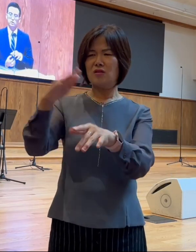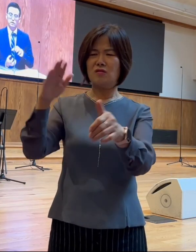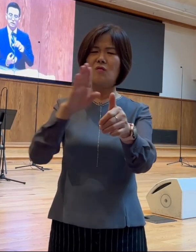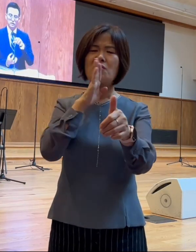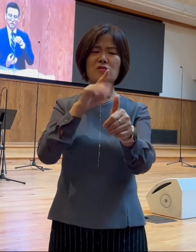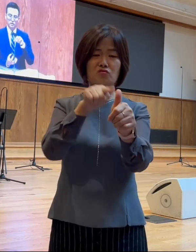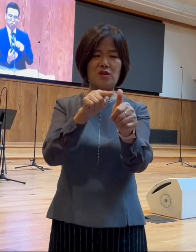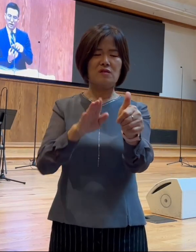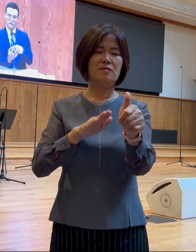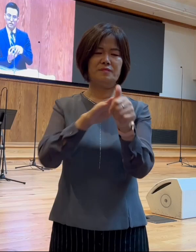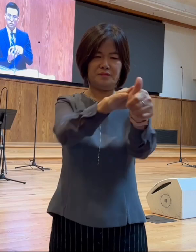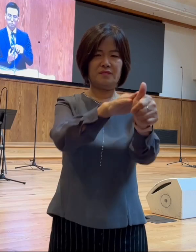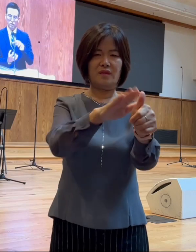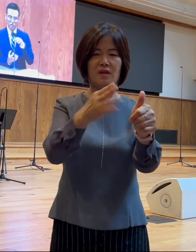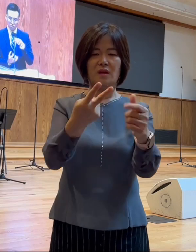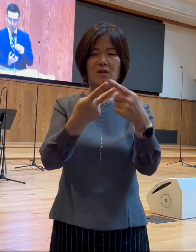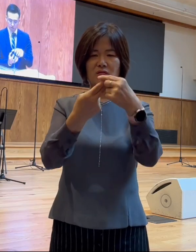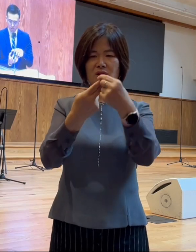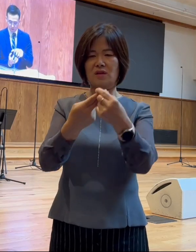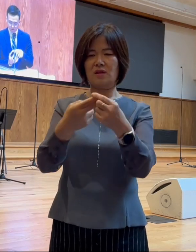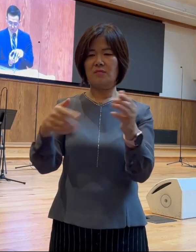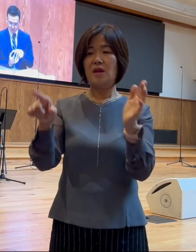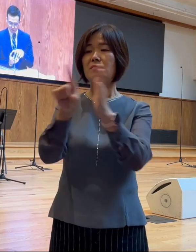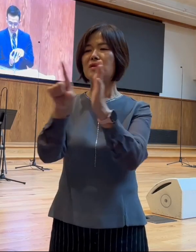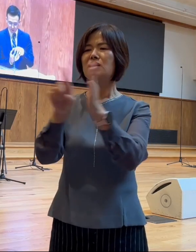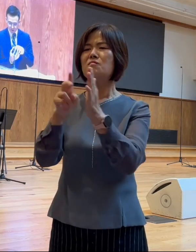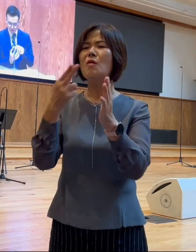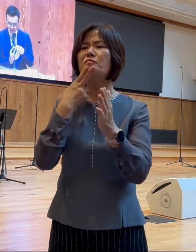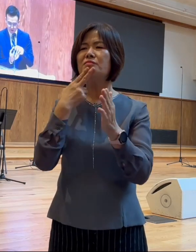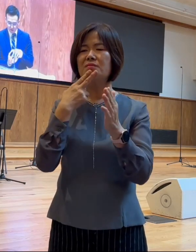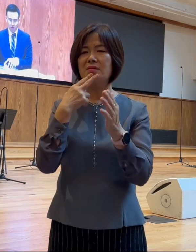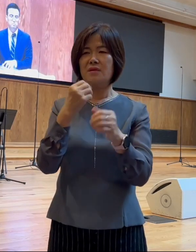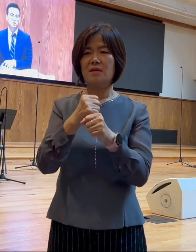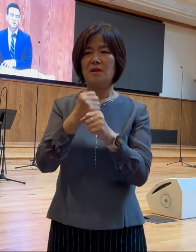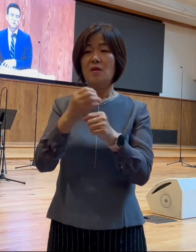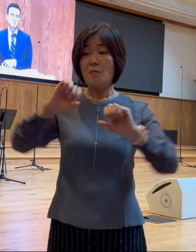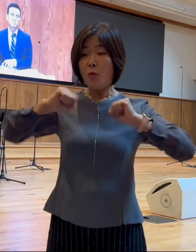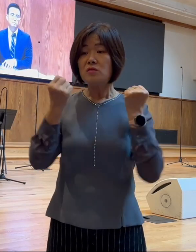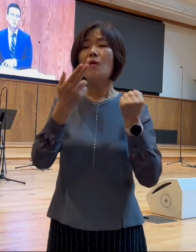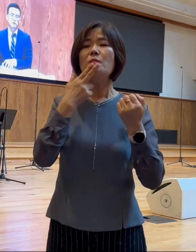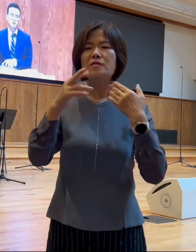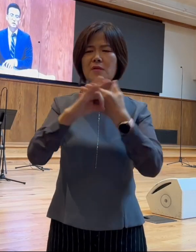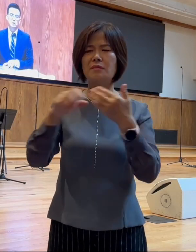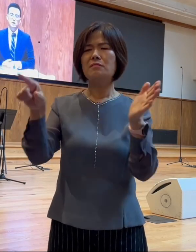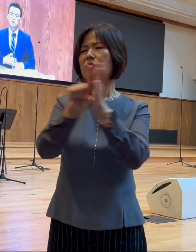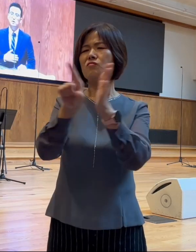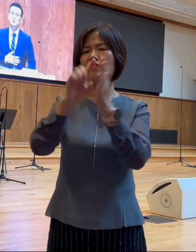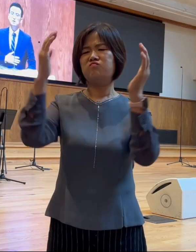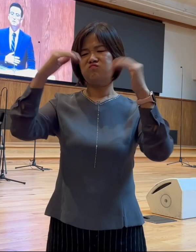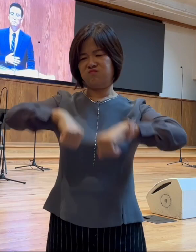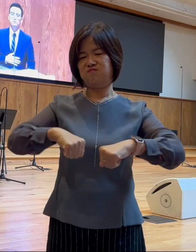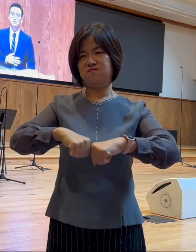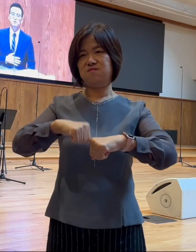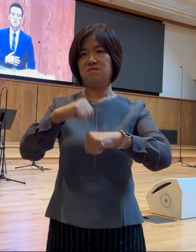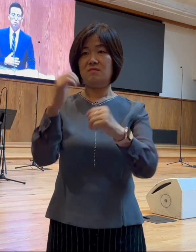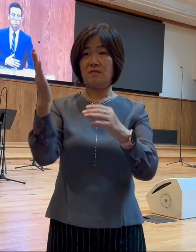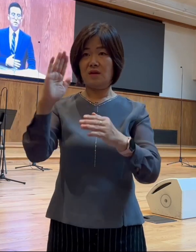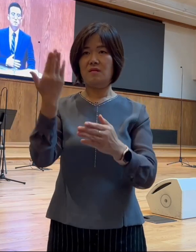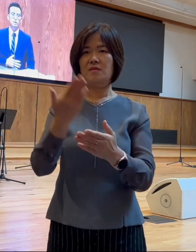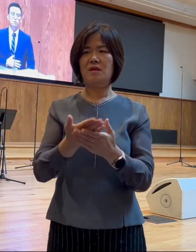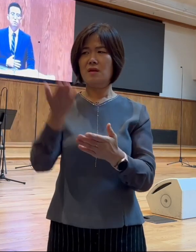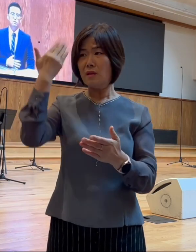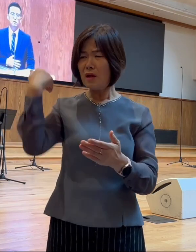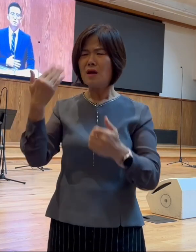그러면 이 둘이 하나이기 때문에 이 트러스트의 파트도 같이 딸려 내려갑니다. 그래서 예전에는 은혜 너무